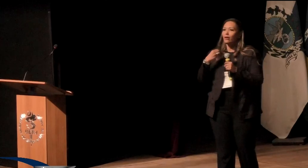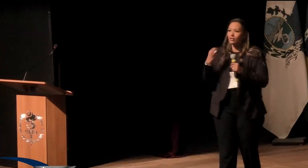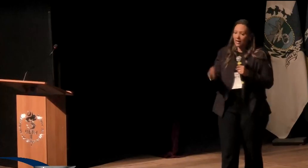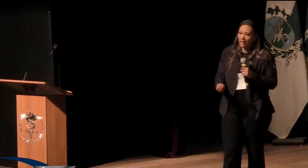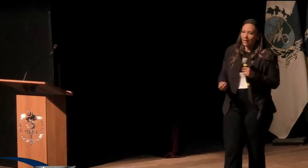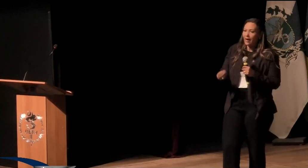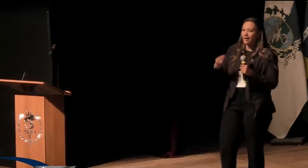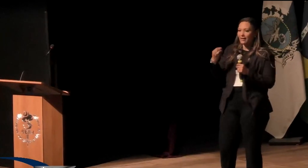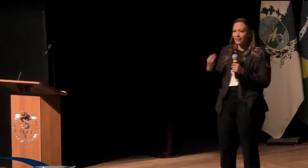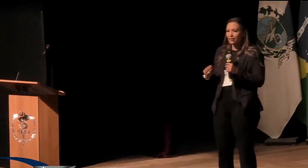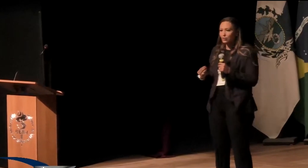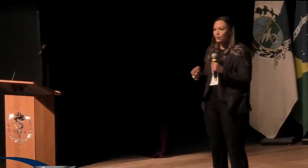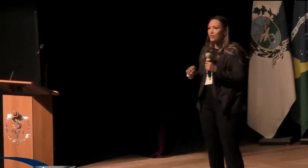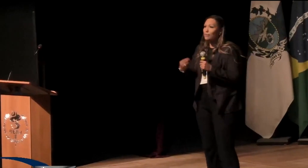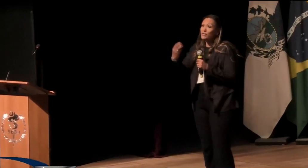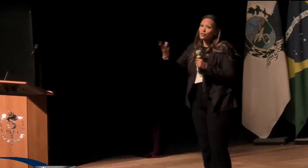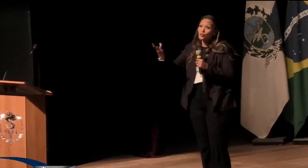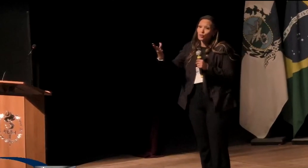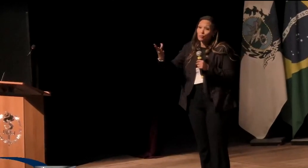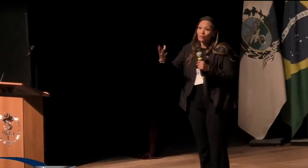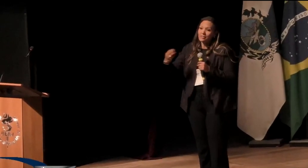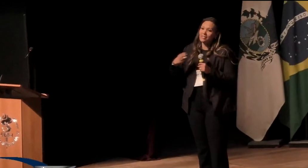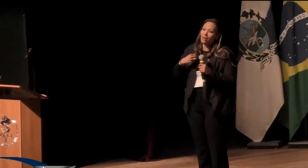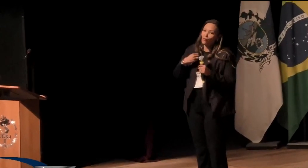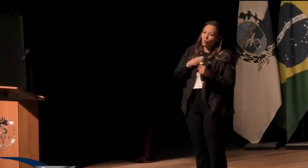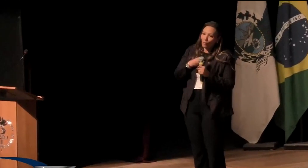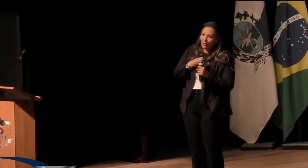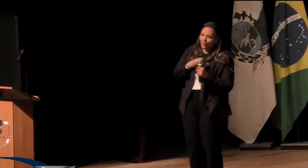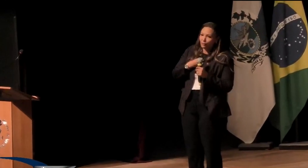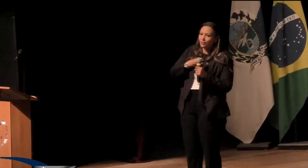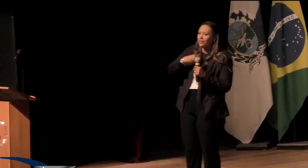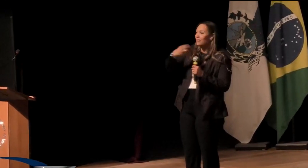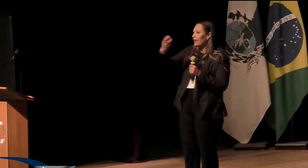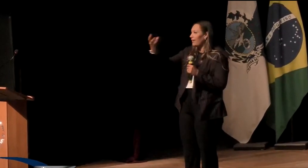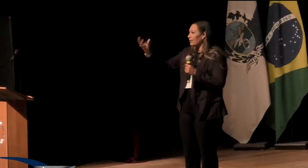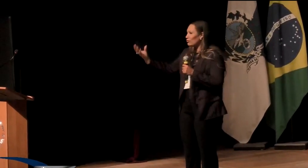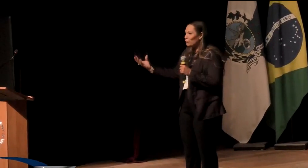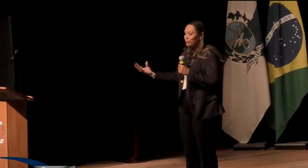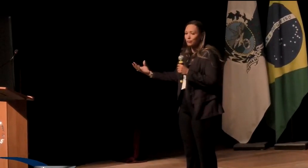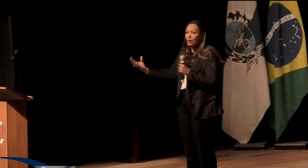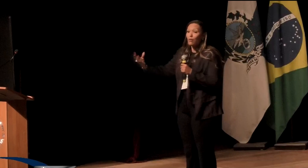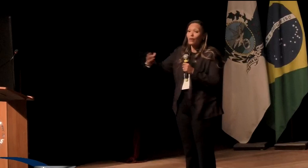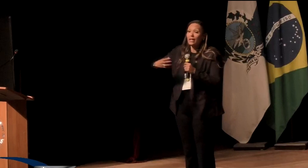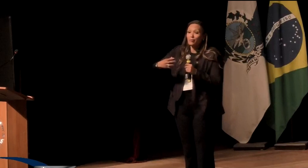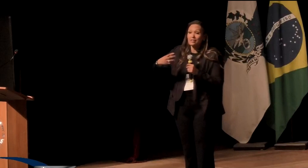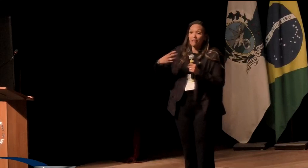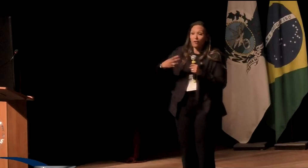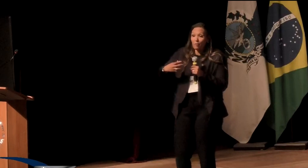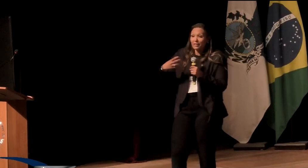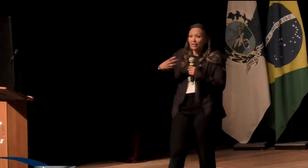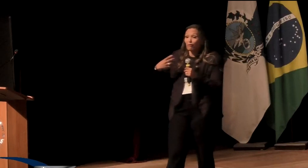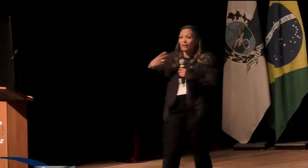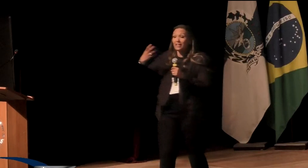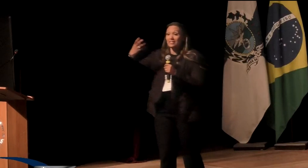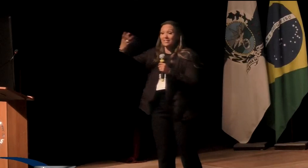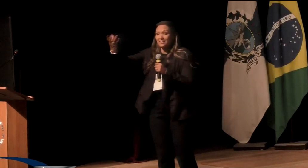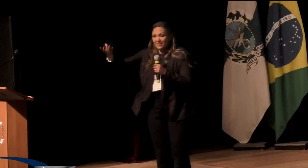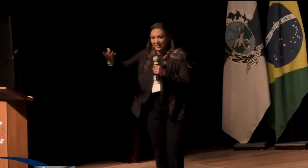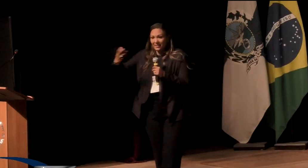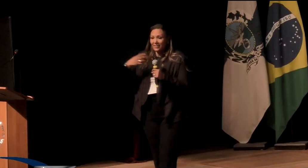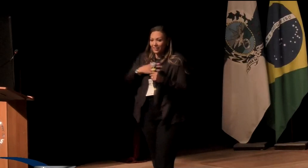eu já agradeço e me desculpe se em algum momento né Não acolhemos da forma que